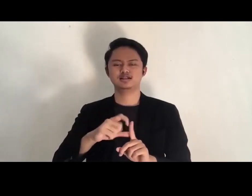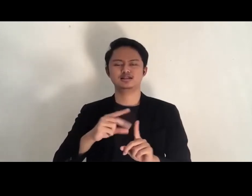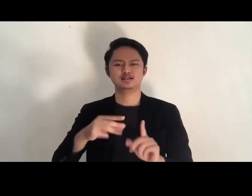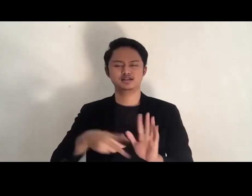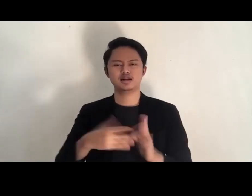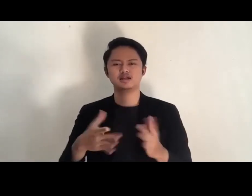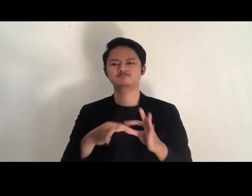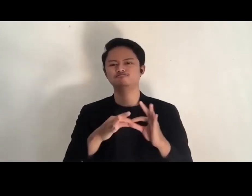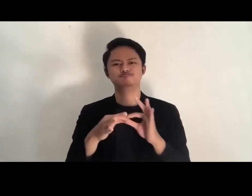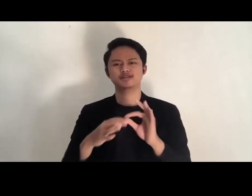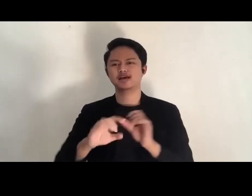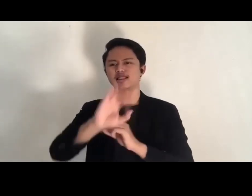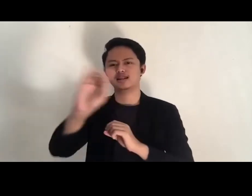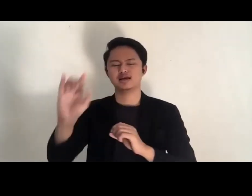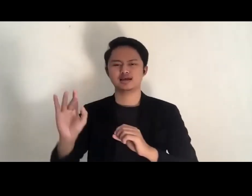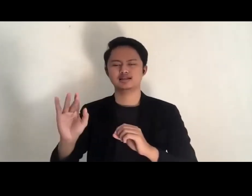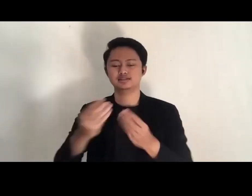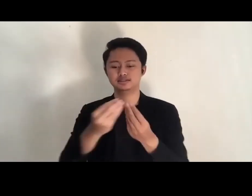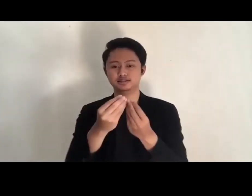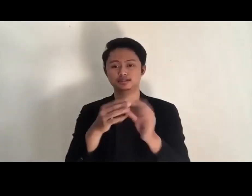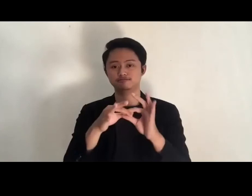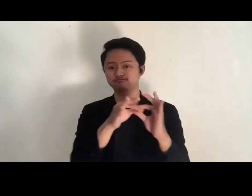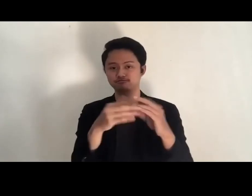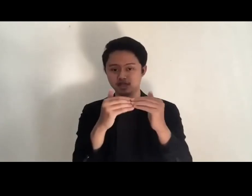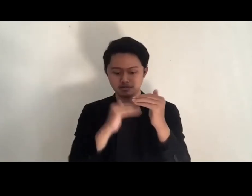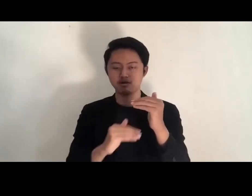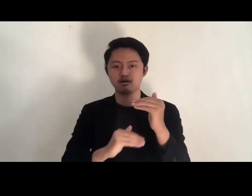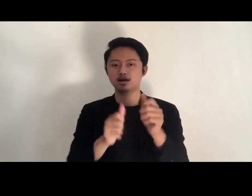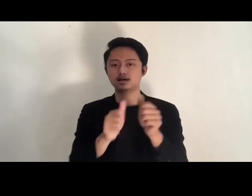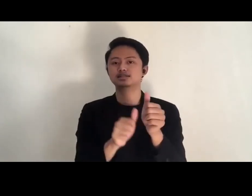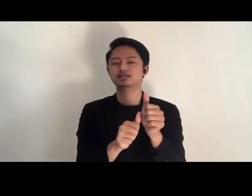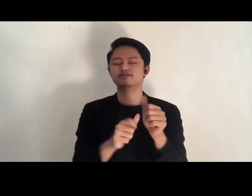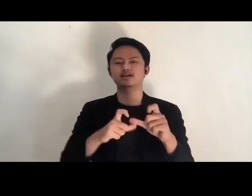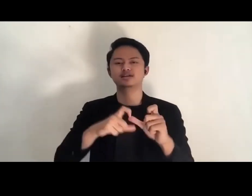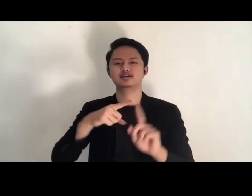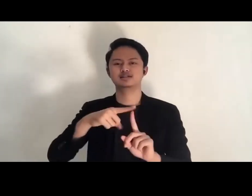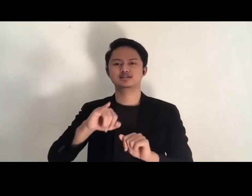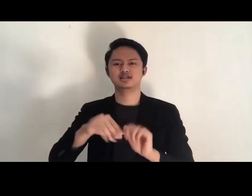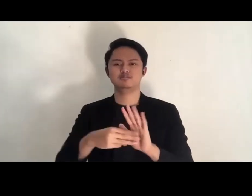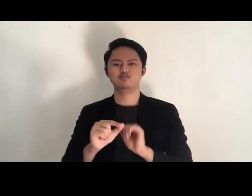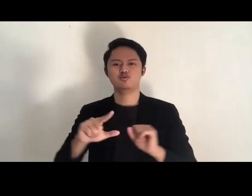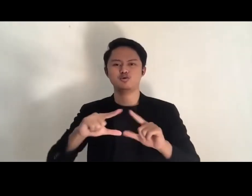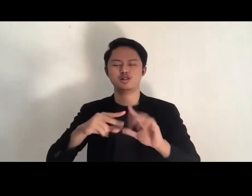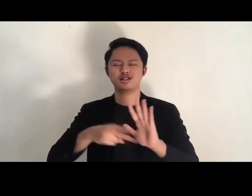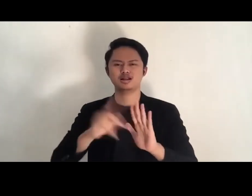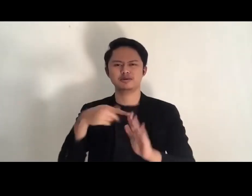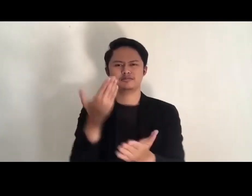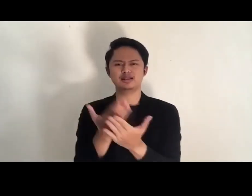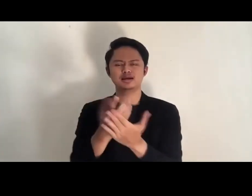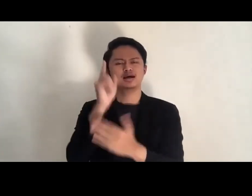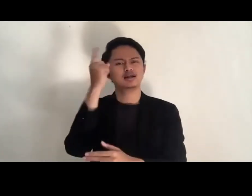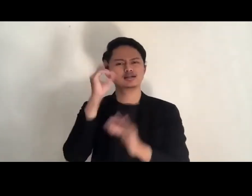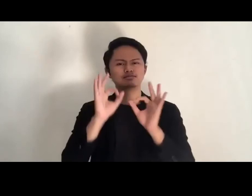yaitu Stimulan. Kemarin kami minta dari pemerintah, meminta khususnya Dinas Pendidikan, meminta